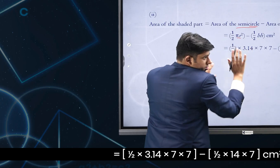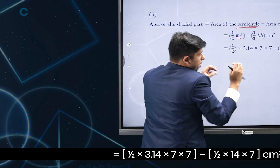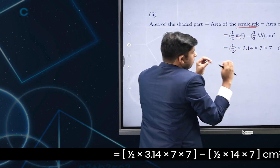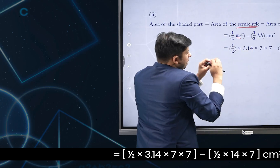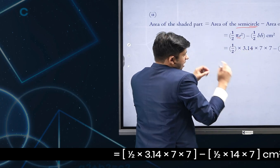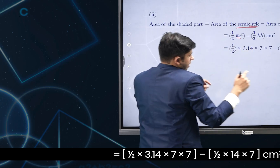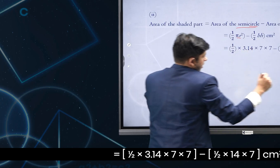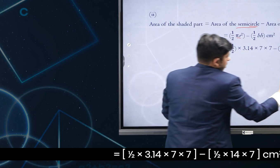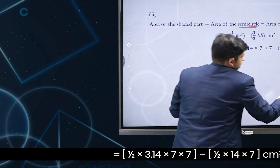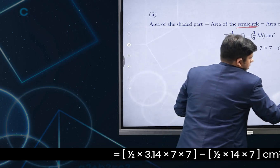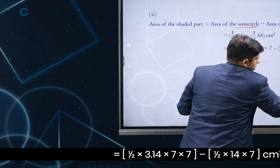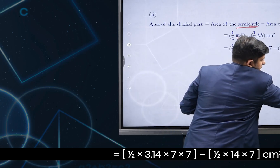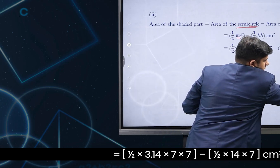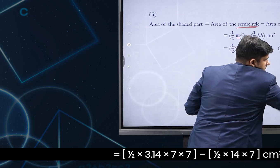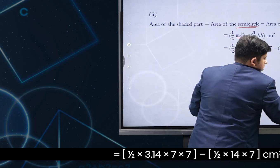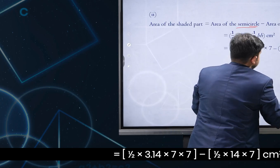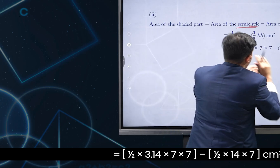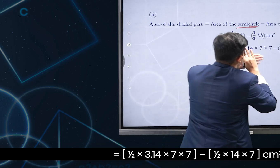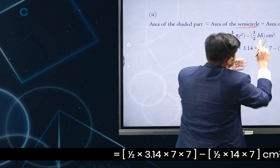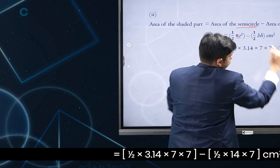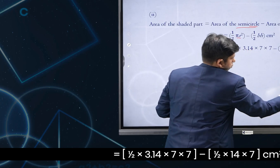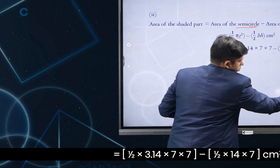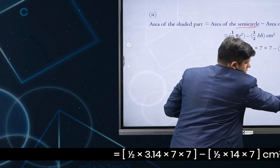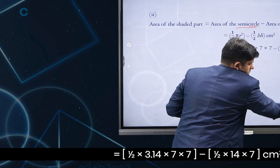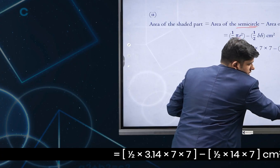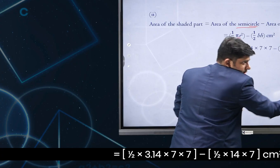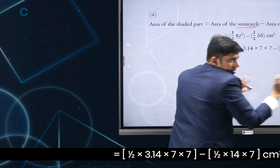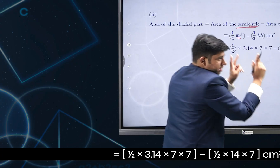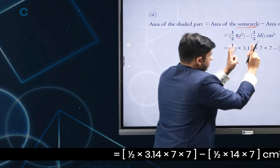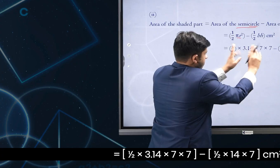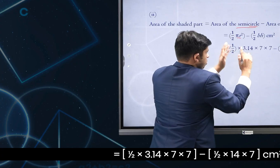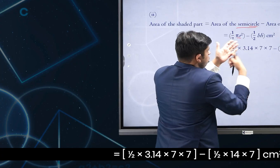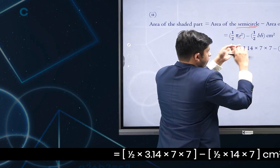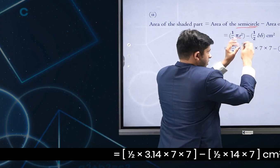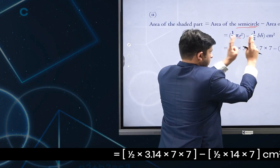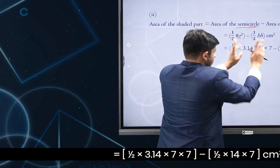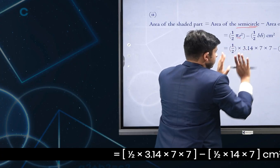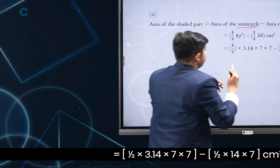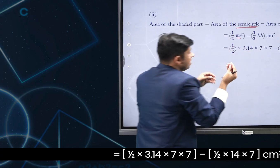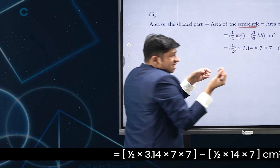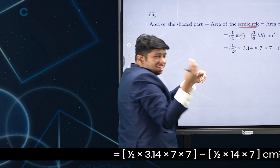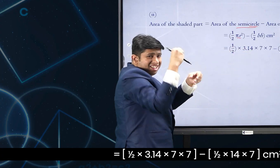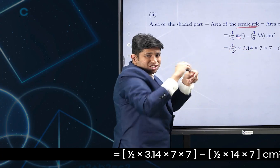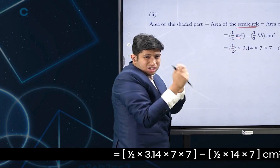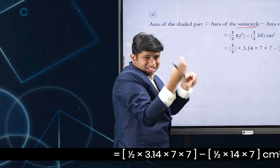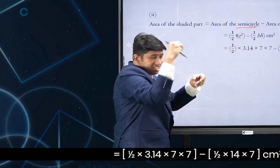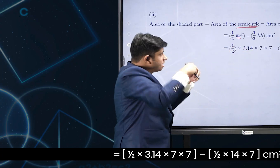3.14 பெருக்கல் 7 பெருக்கல் 7 கழித்தல் அடைப்புக்குறிக்குள் 1/2 பெருக்கல்